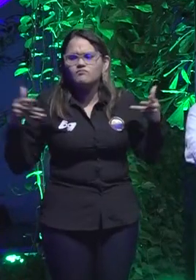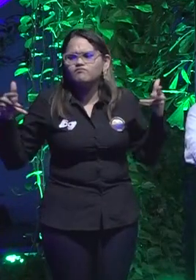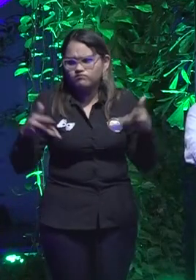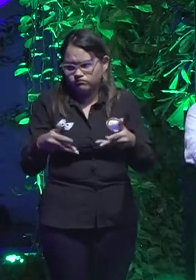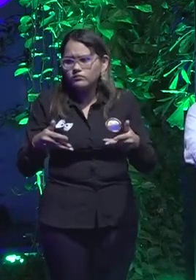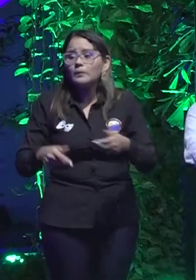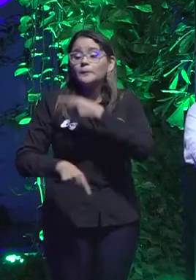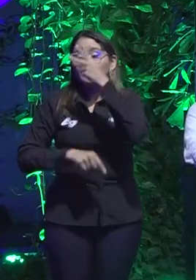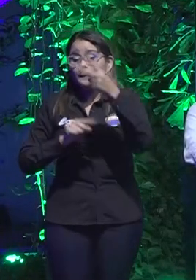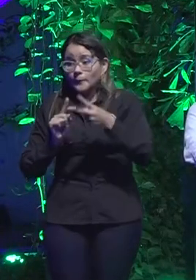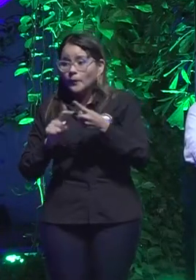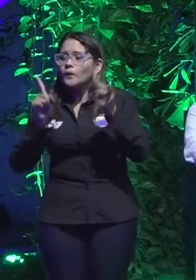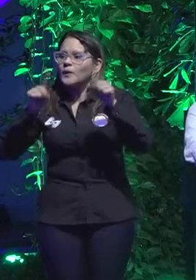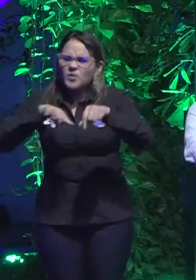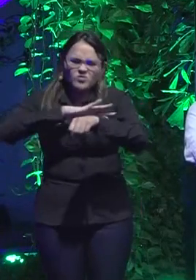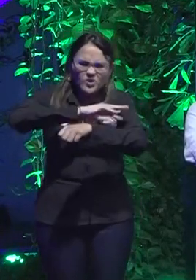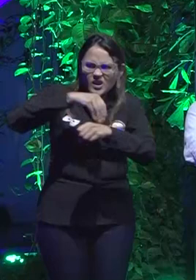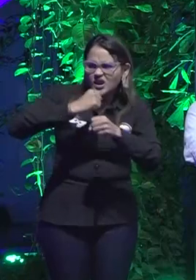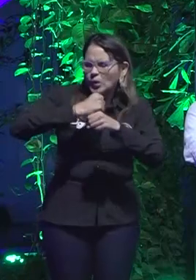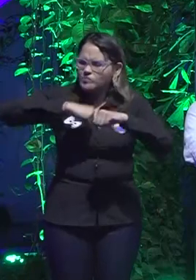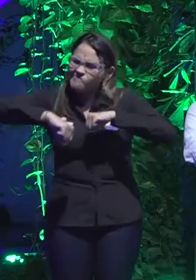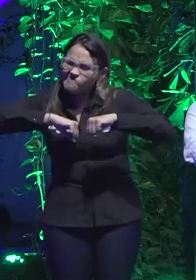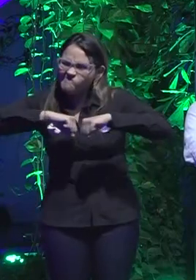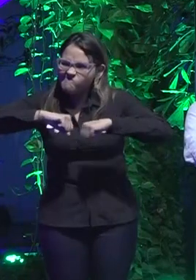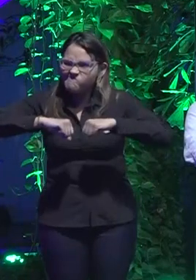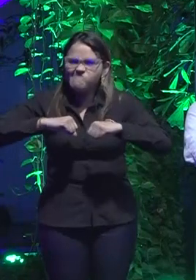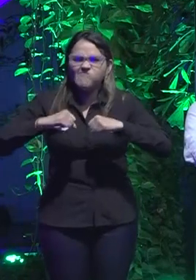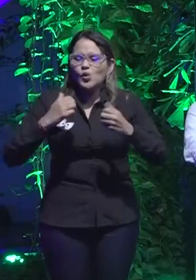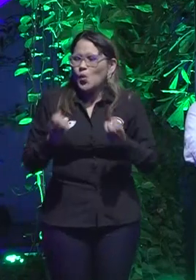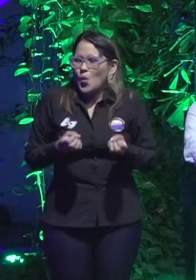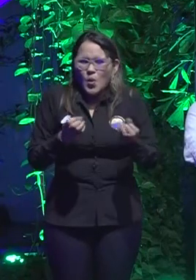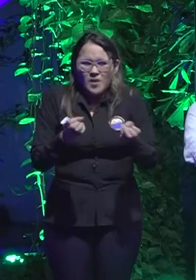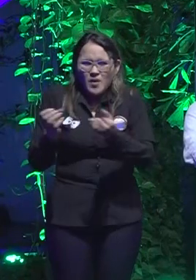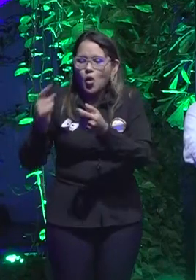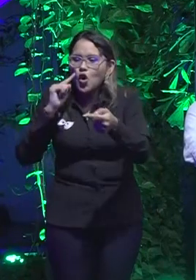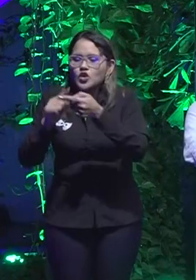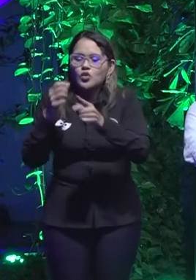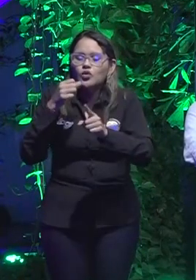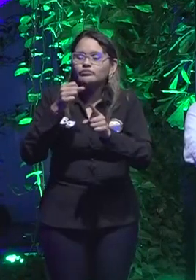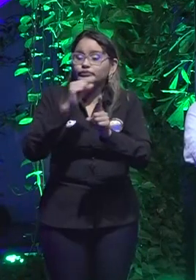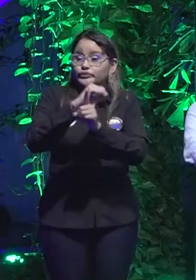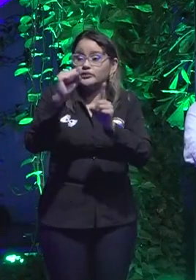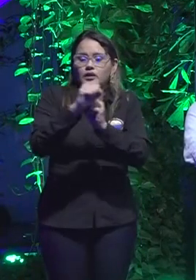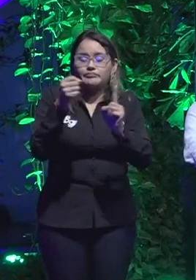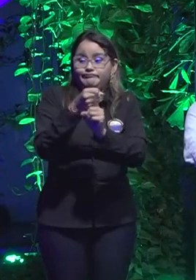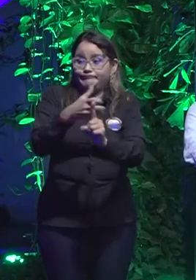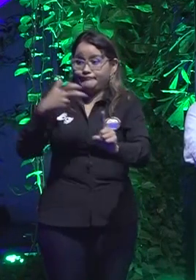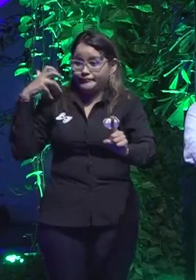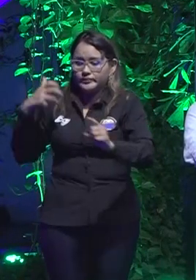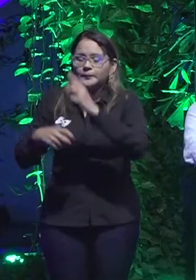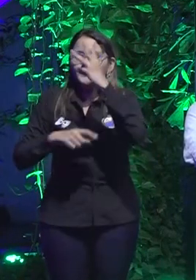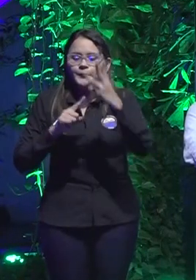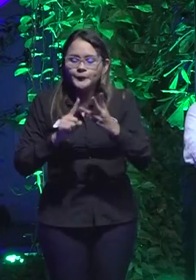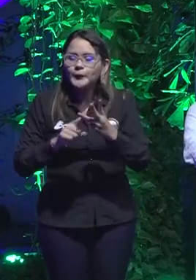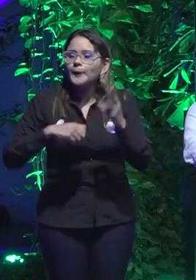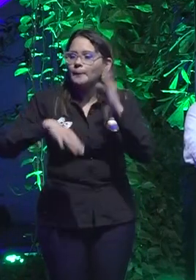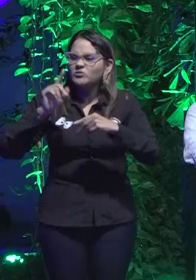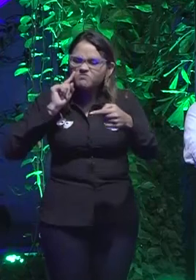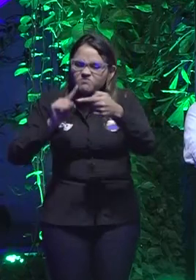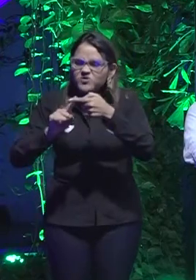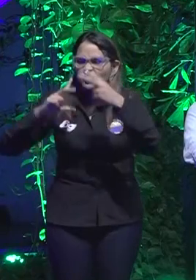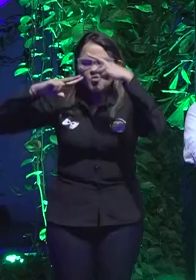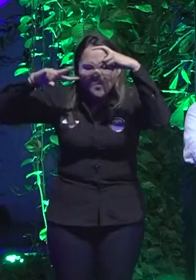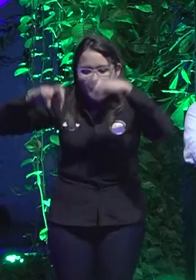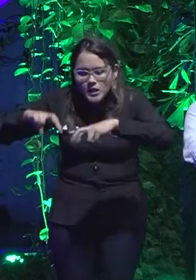en la gestión de sus recursos limitados y seguir generando un impacto en la sociedad. La universidad está comprometida con la investigación relevante y la educación de